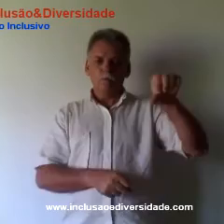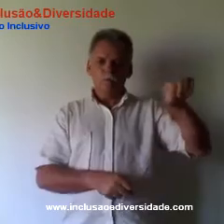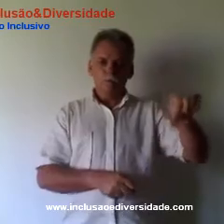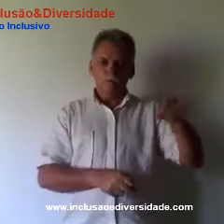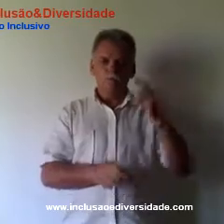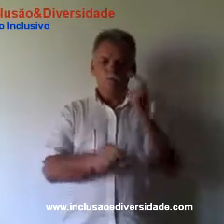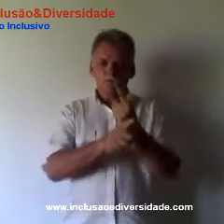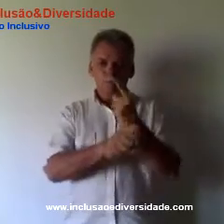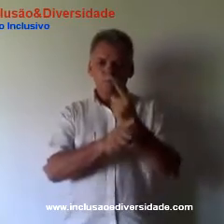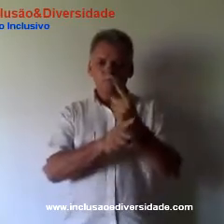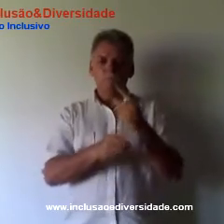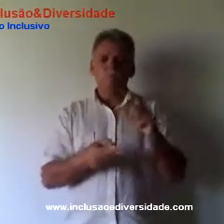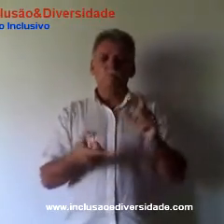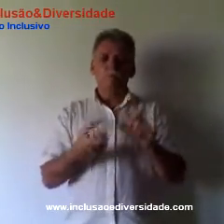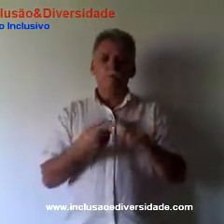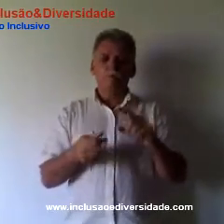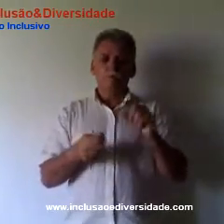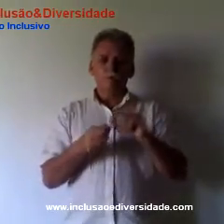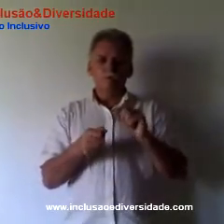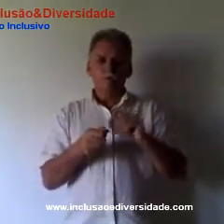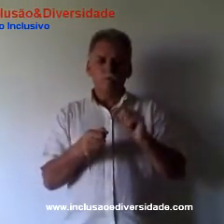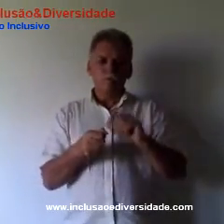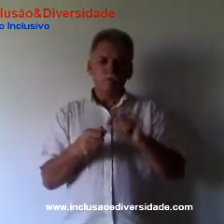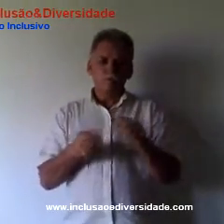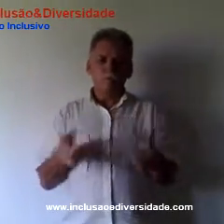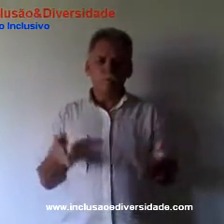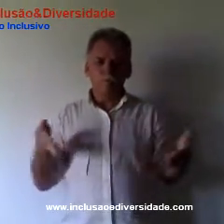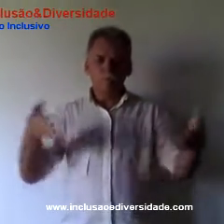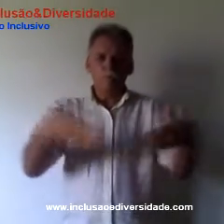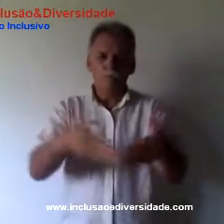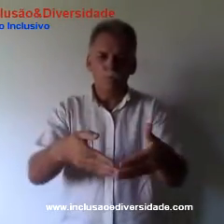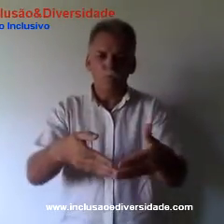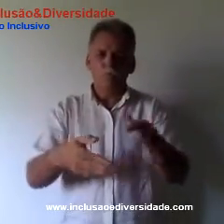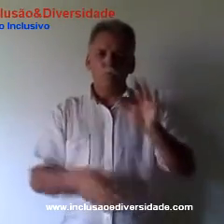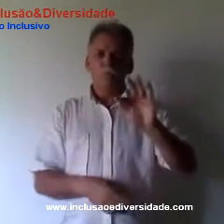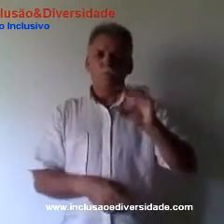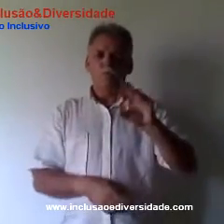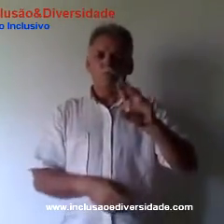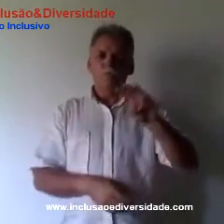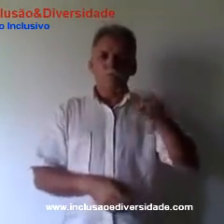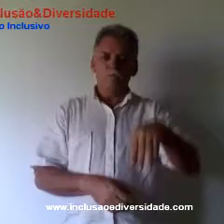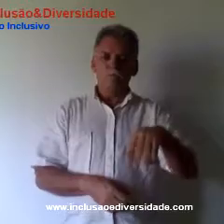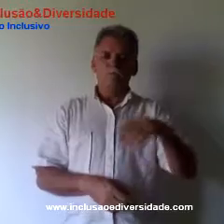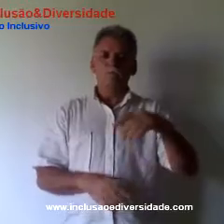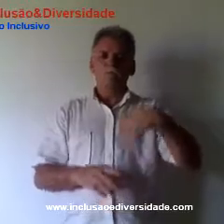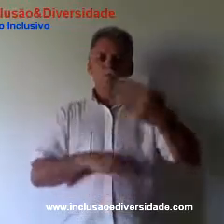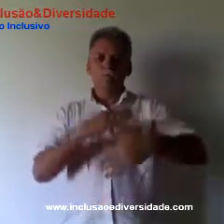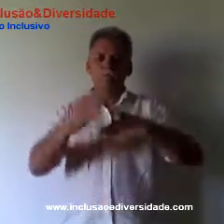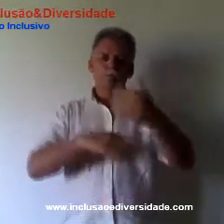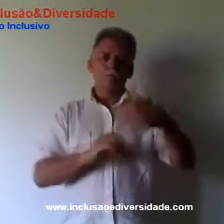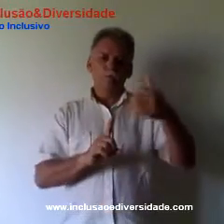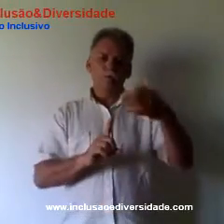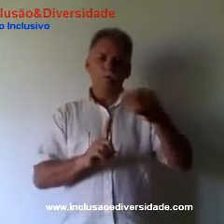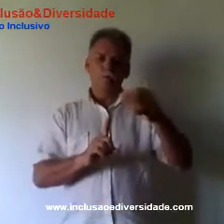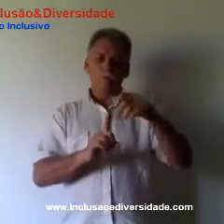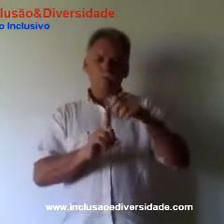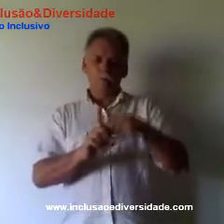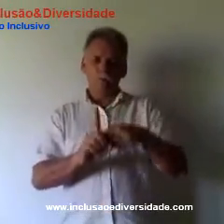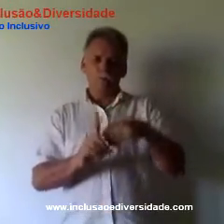e fez a primeira reunião do fórum, e 3 meses depois fez em Fortaleza uma reunião com a participação